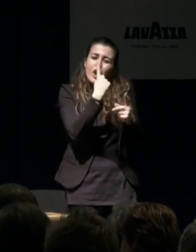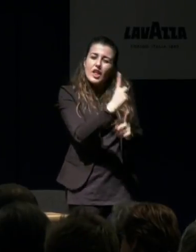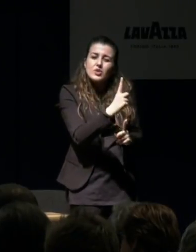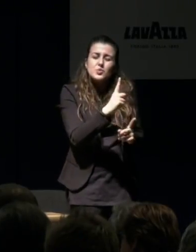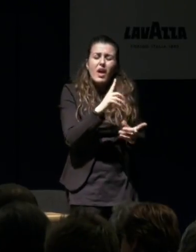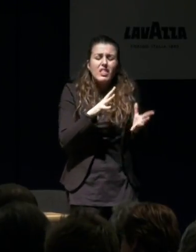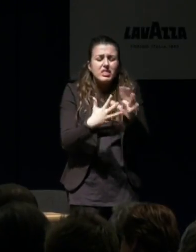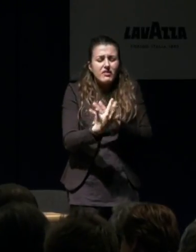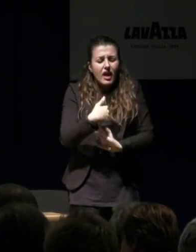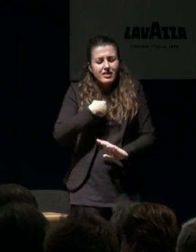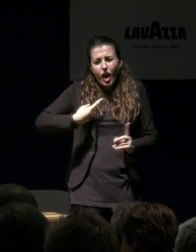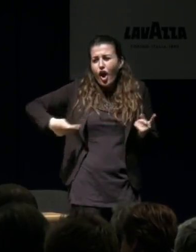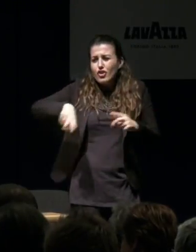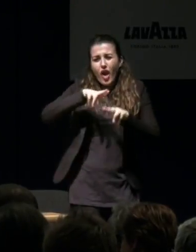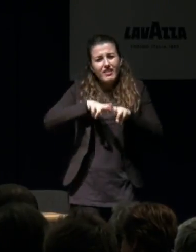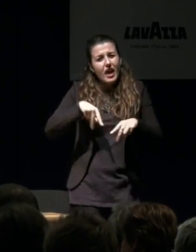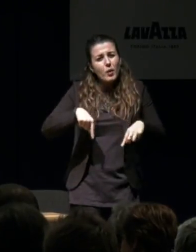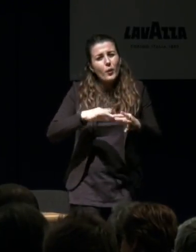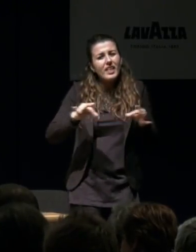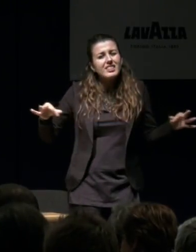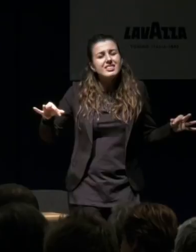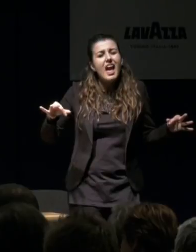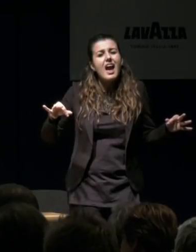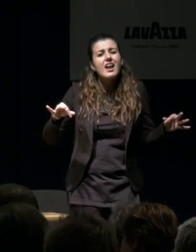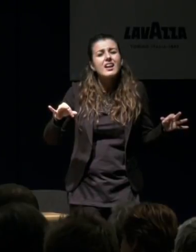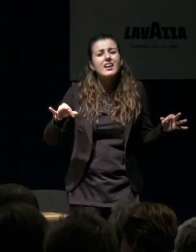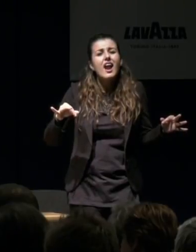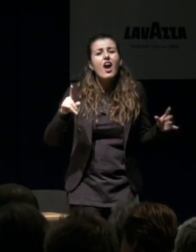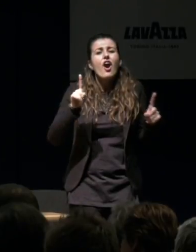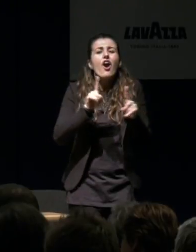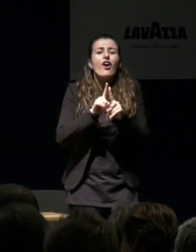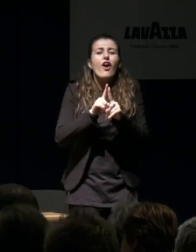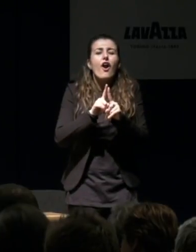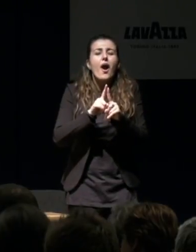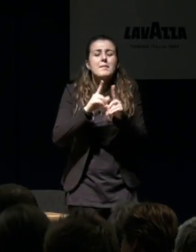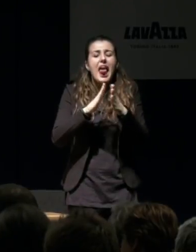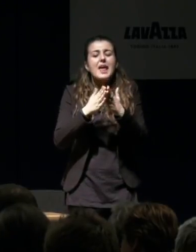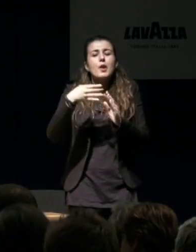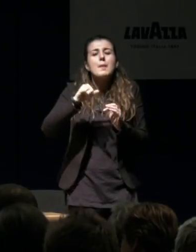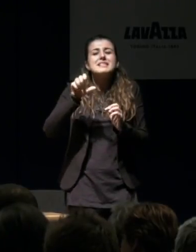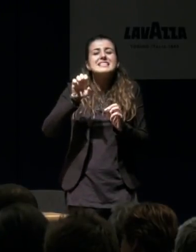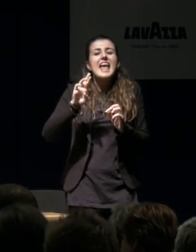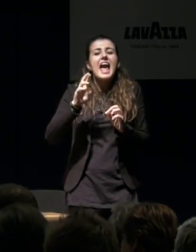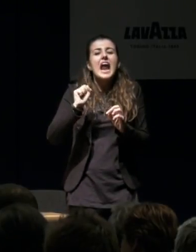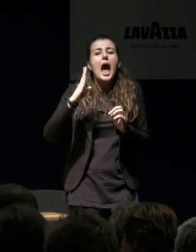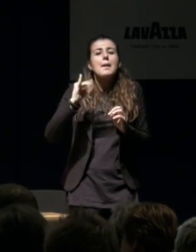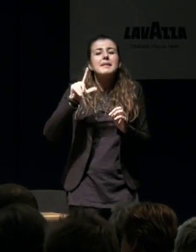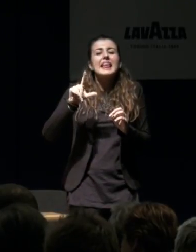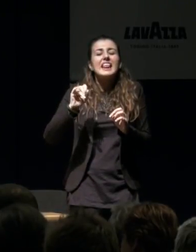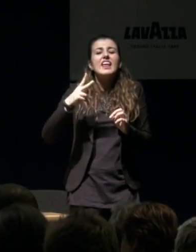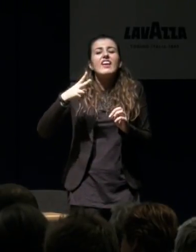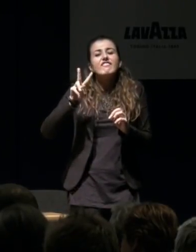di una cosa di un pezzo bellissimo dei miserabili di victor hugo in cui si dice una cosa che invece secondo me è